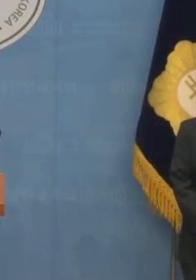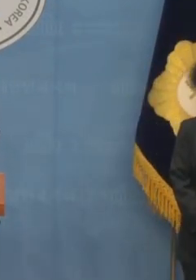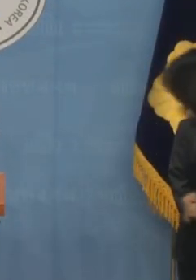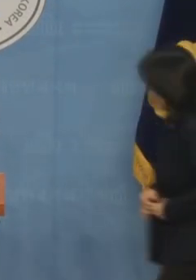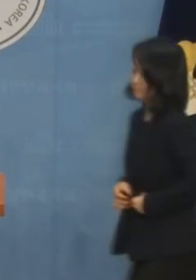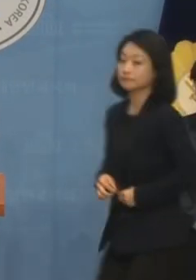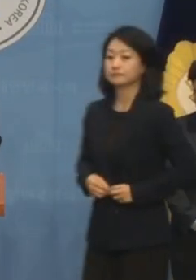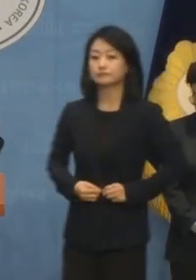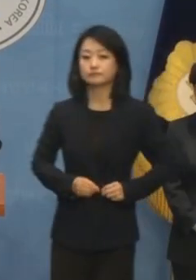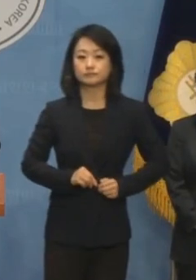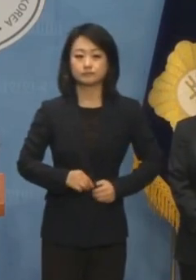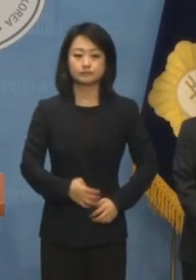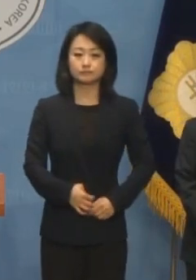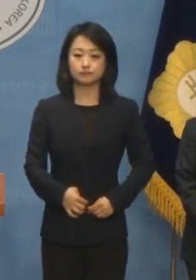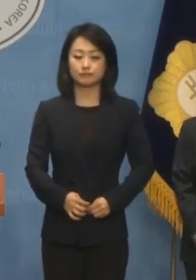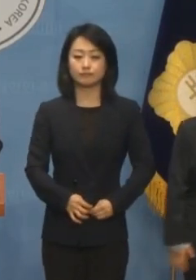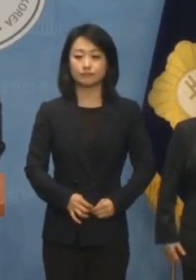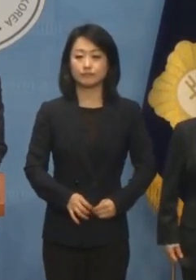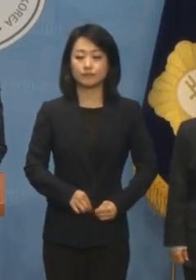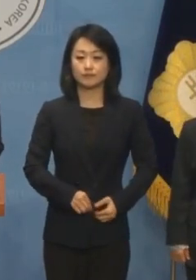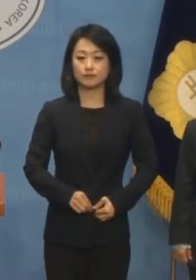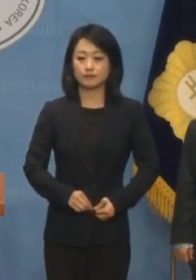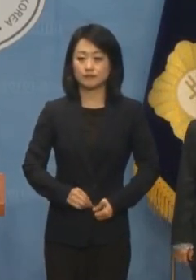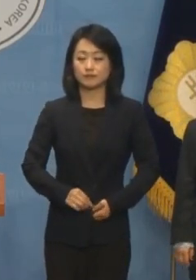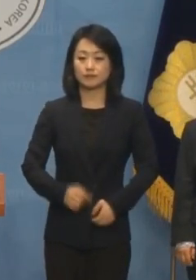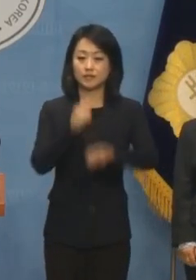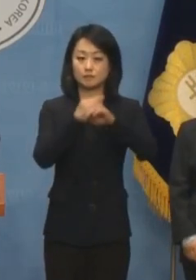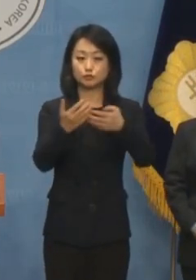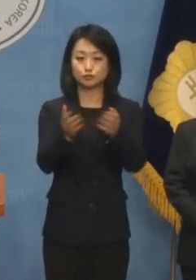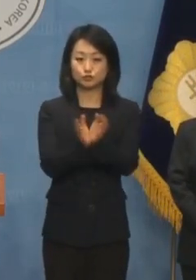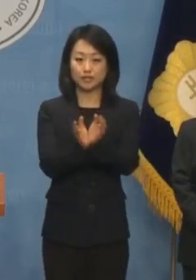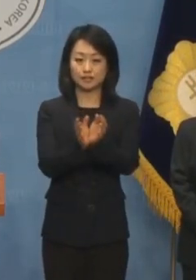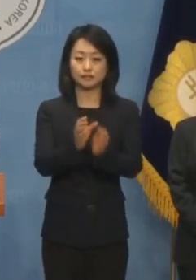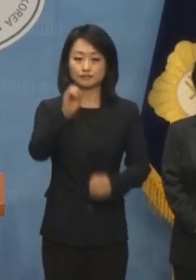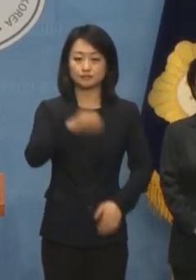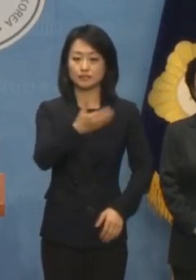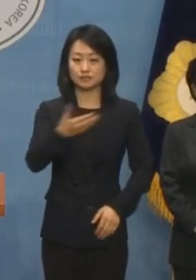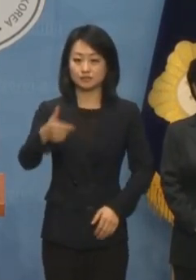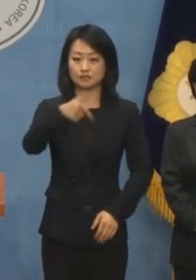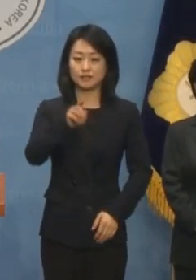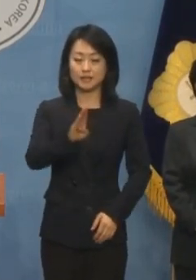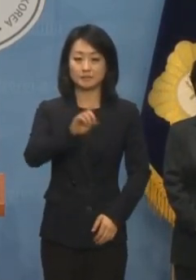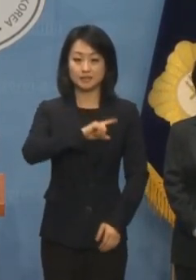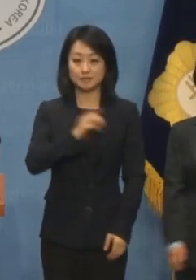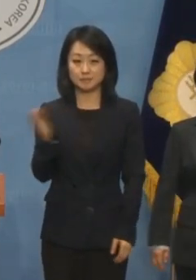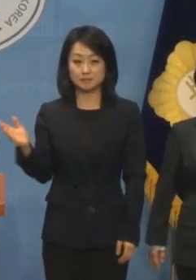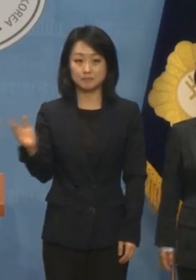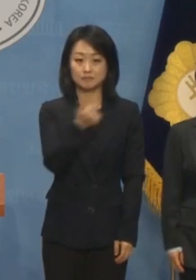네, 안녕하십니까. 더불어민주당 서울 양천구 갑 국회의원 황희입니다.